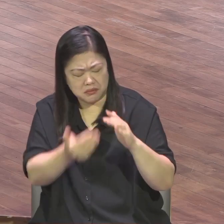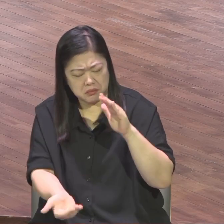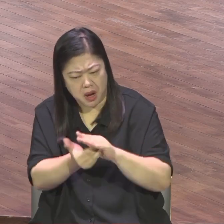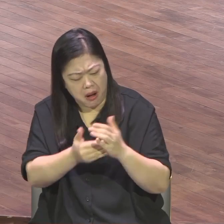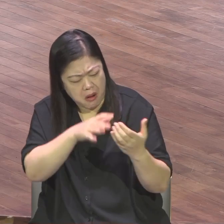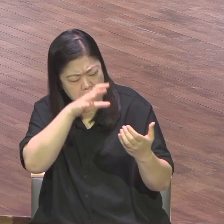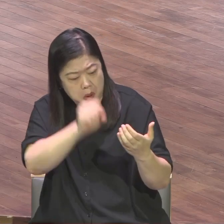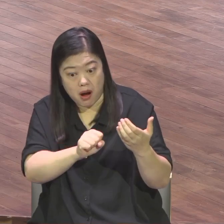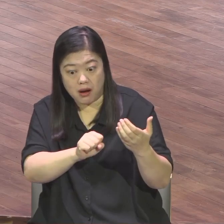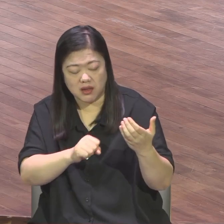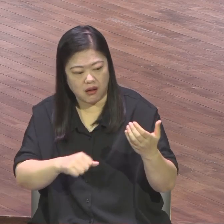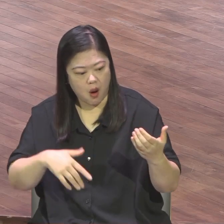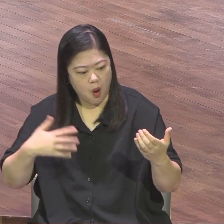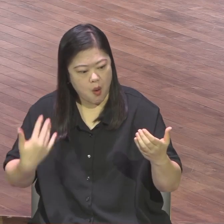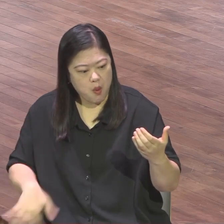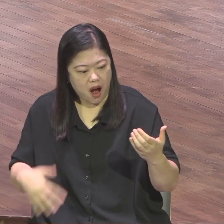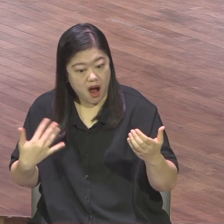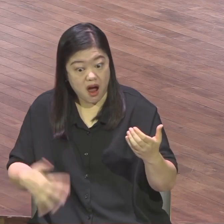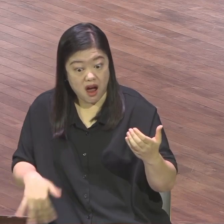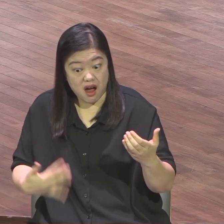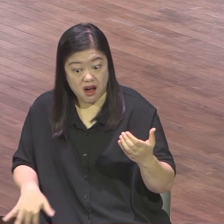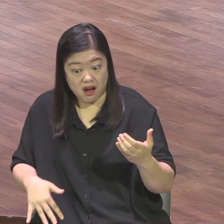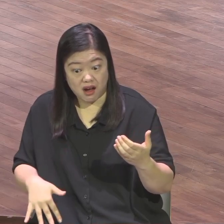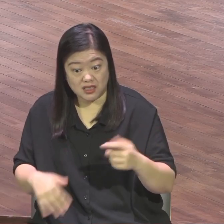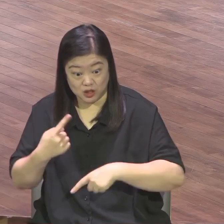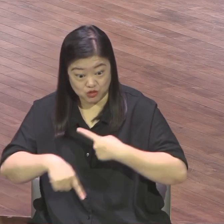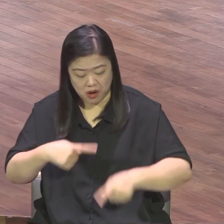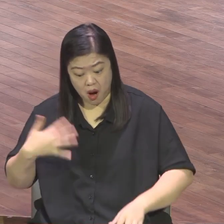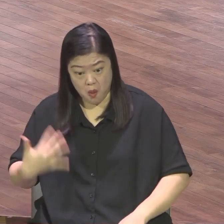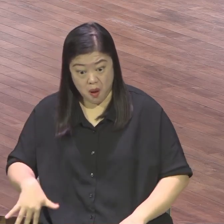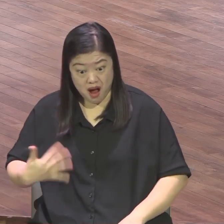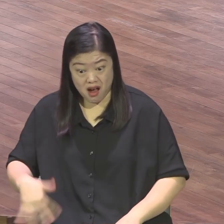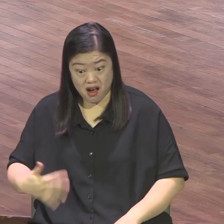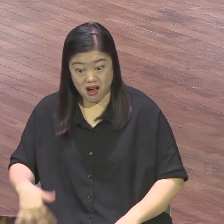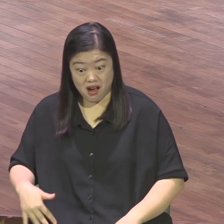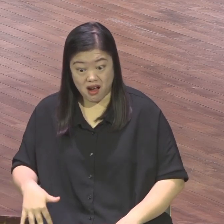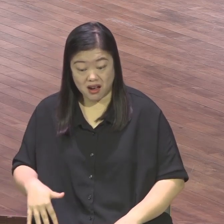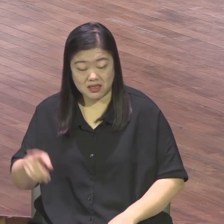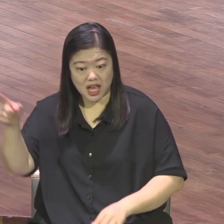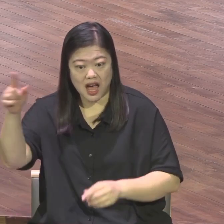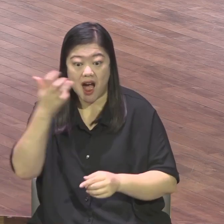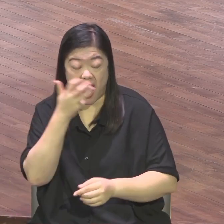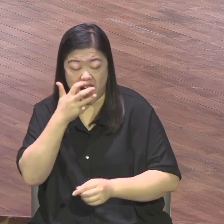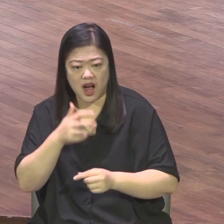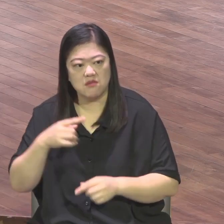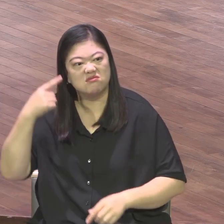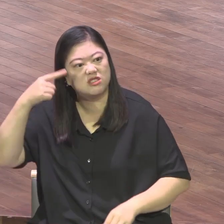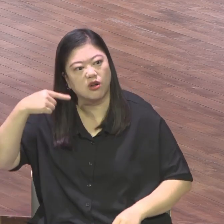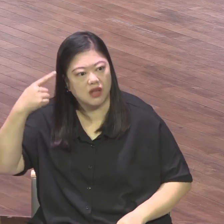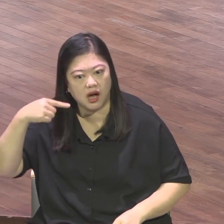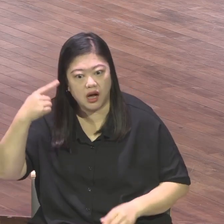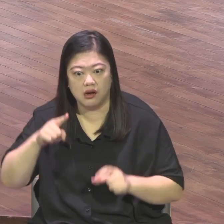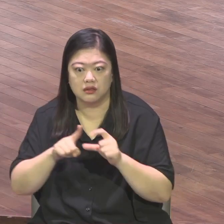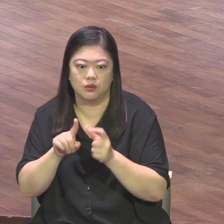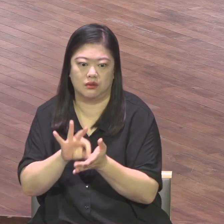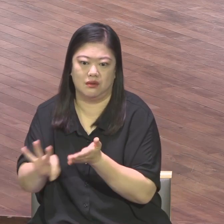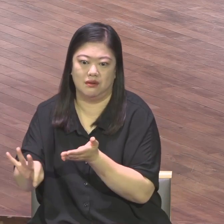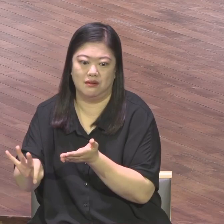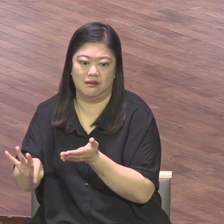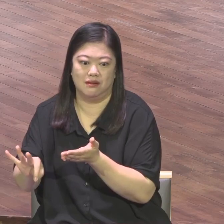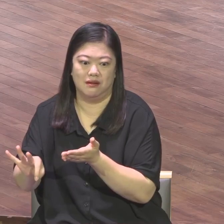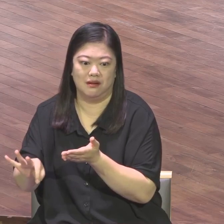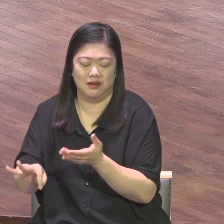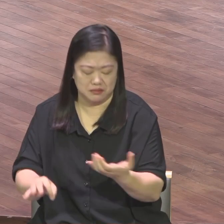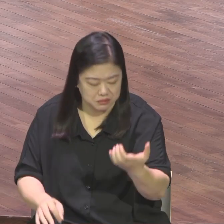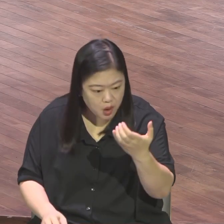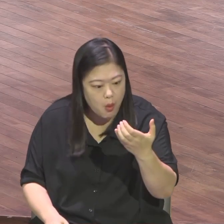때 대단하다 할 때 미쳤다 그렇게 표현합니다. 그래서 와 저